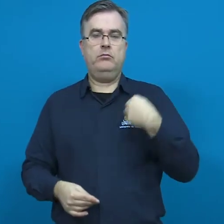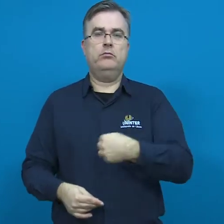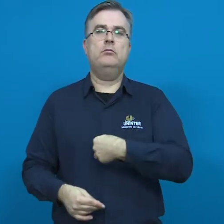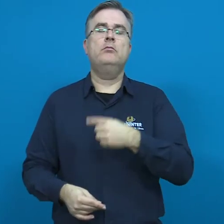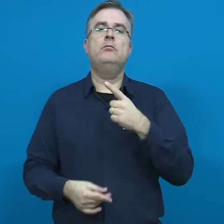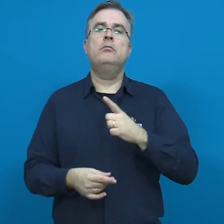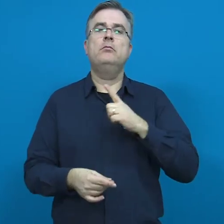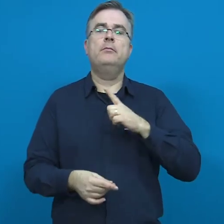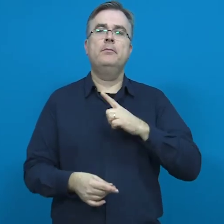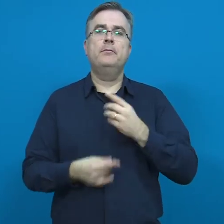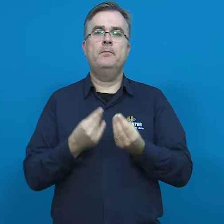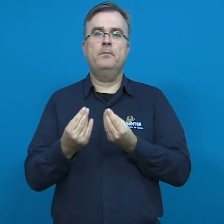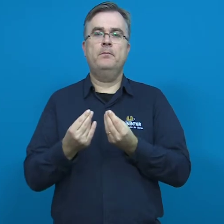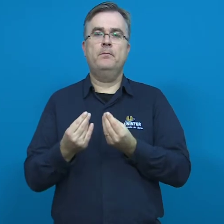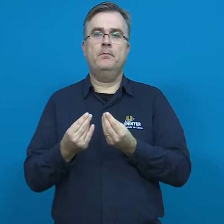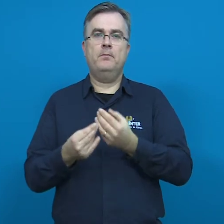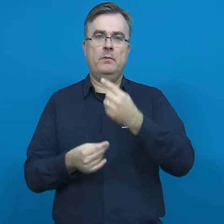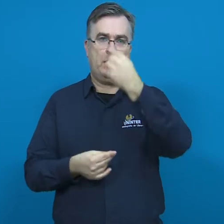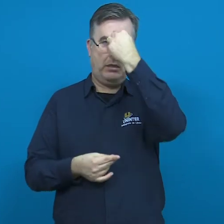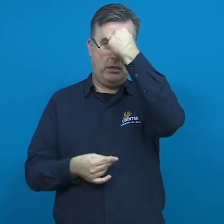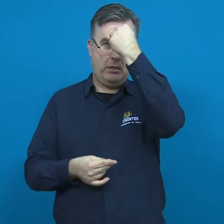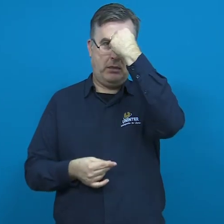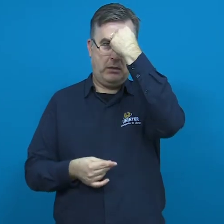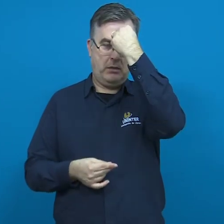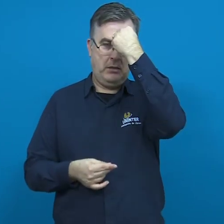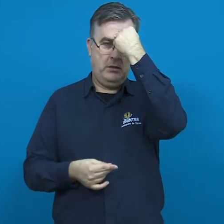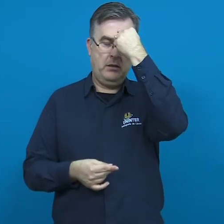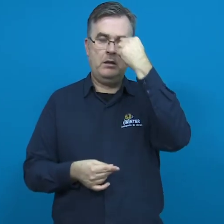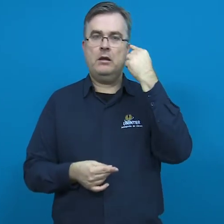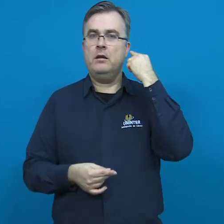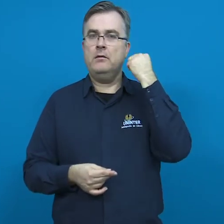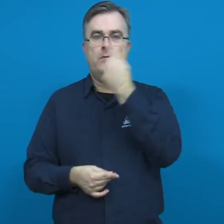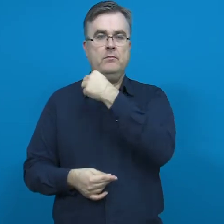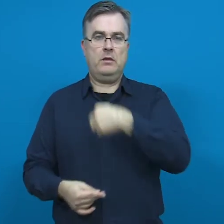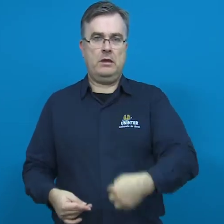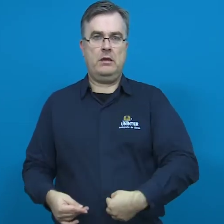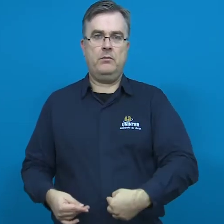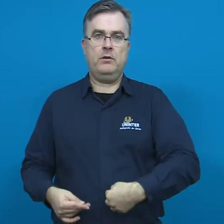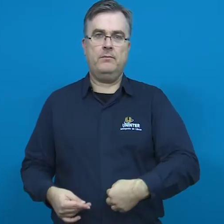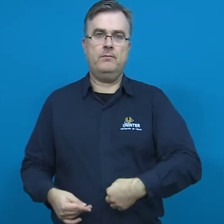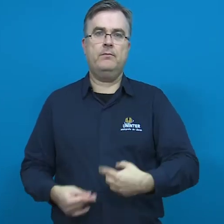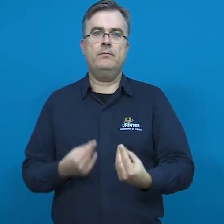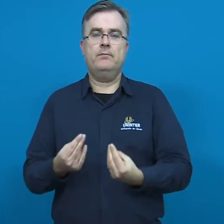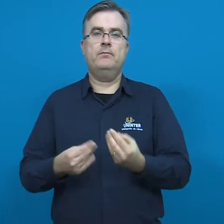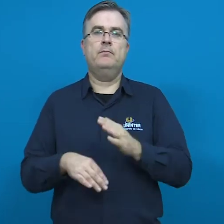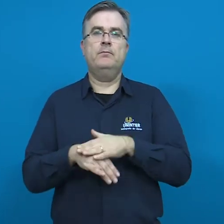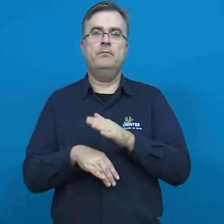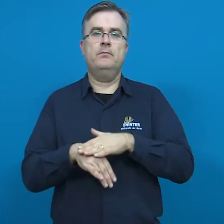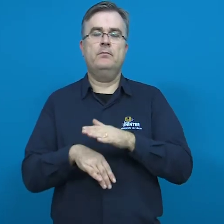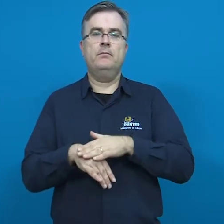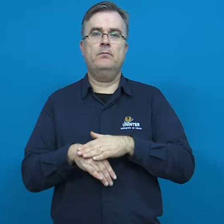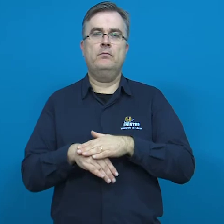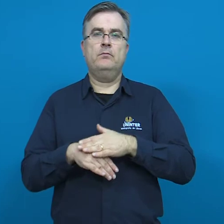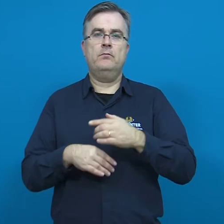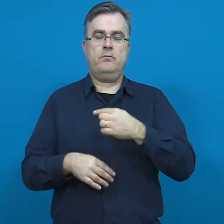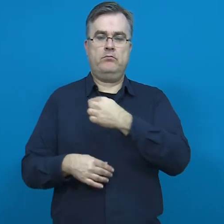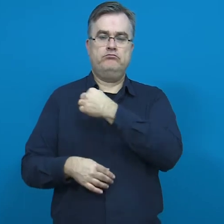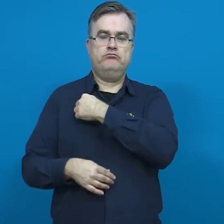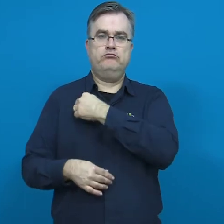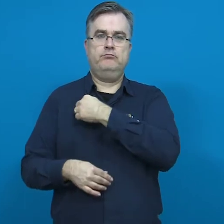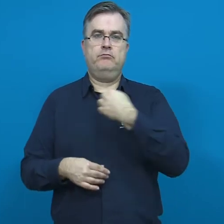articulação. Isso. Então, nós temos o ponto de articulação na testa, na orelha, na barriga,